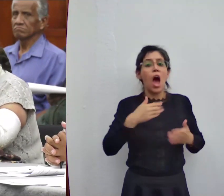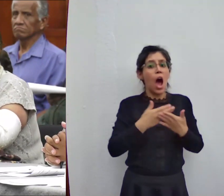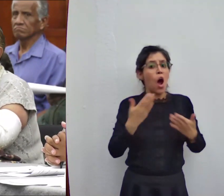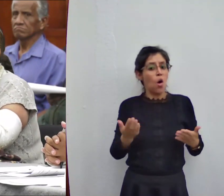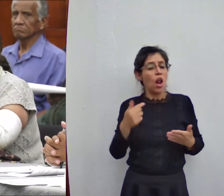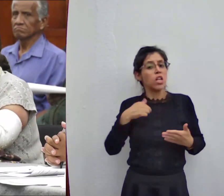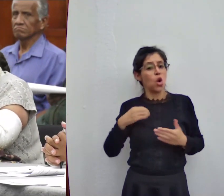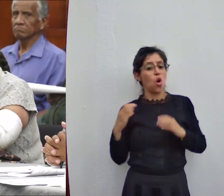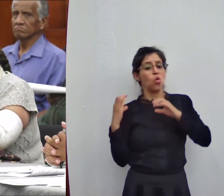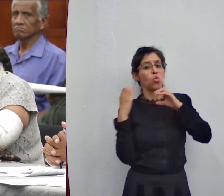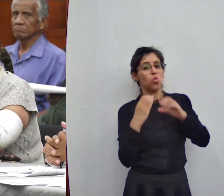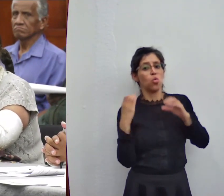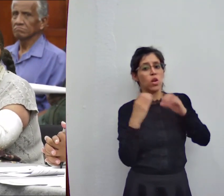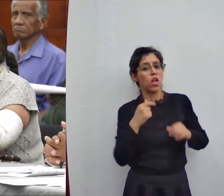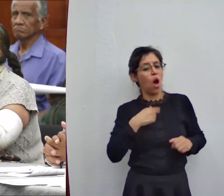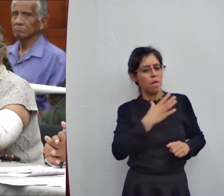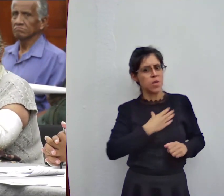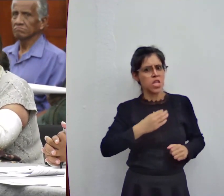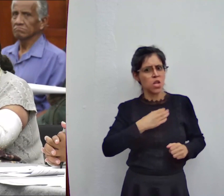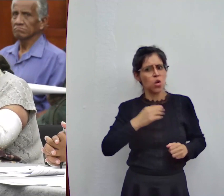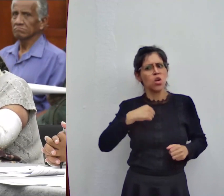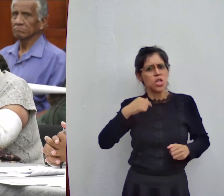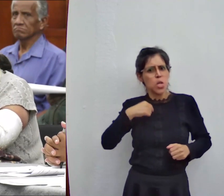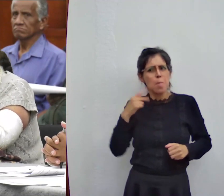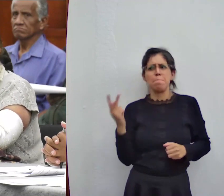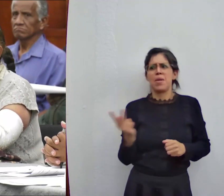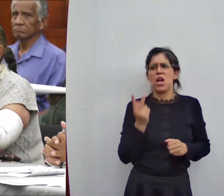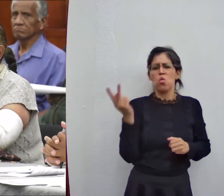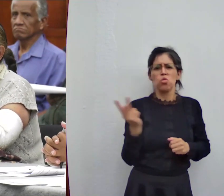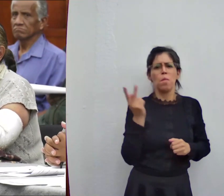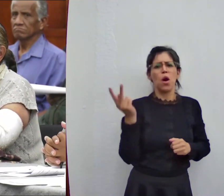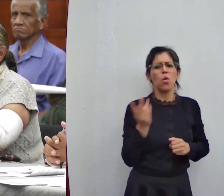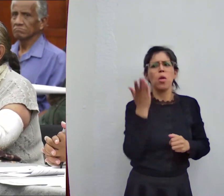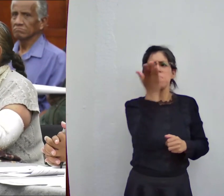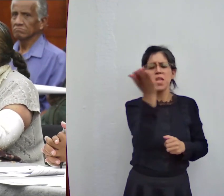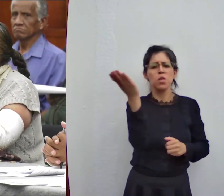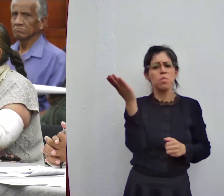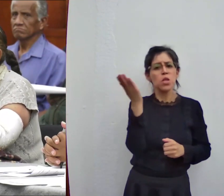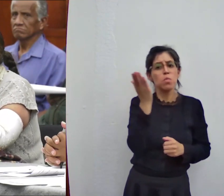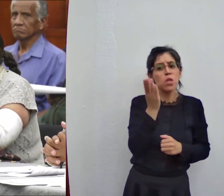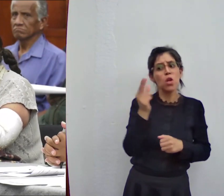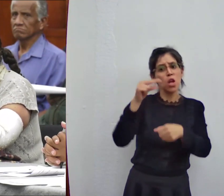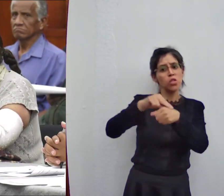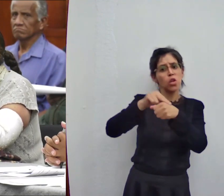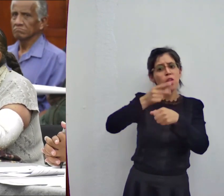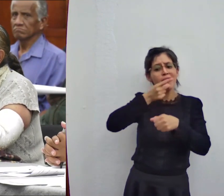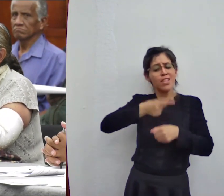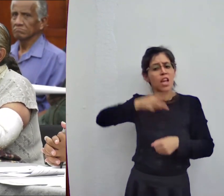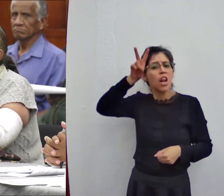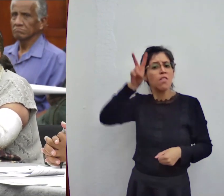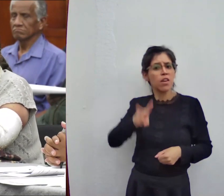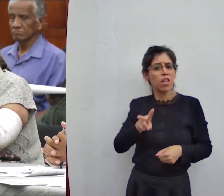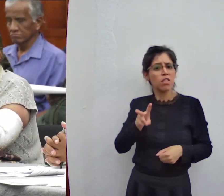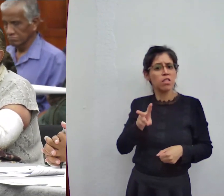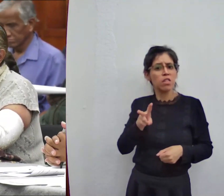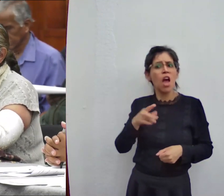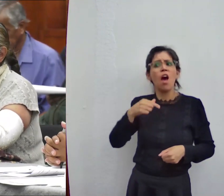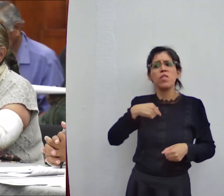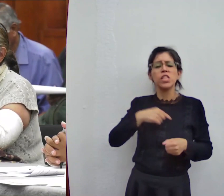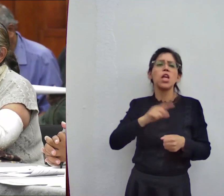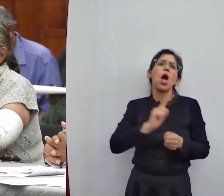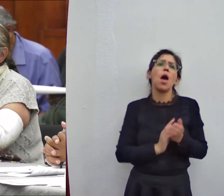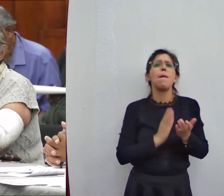cuidadora es mi inquietud, de que están mal diagnosticados y que nos mandan de aquí para allá, somos